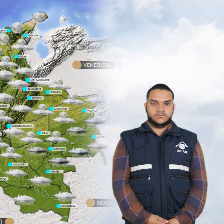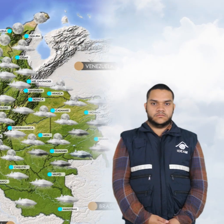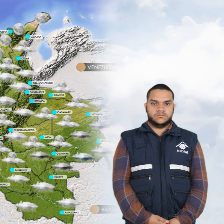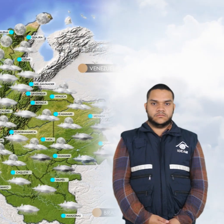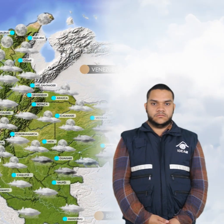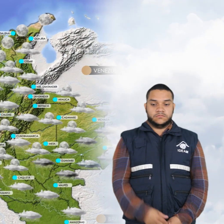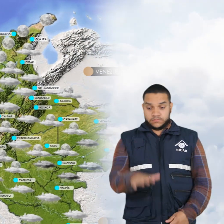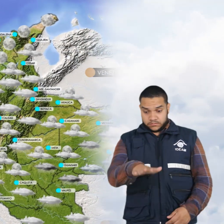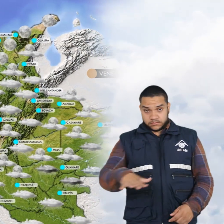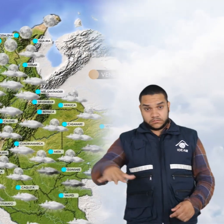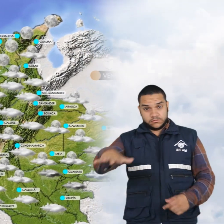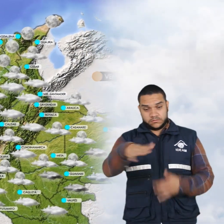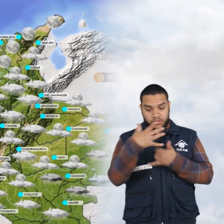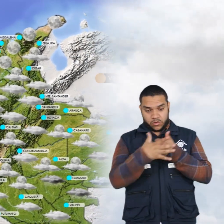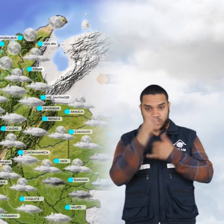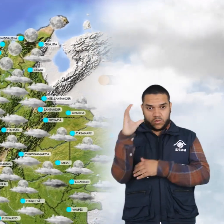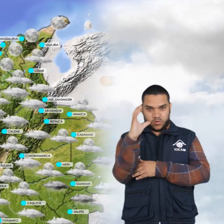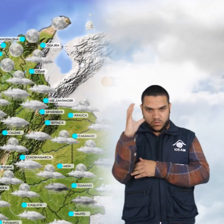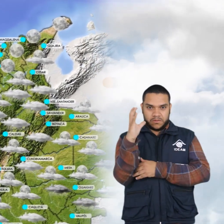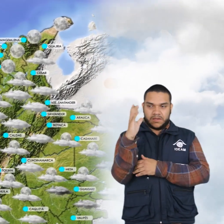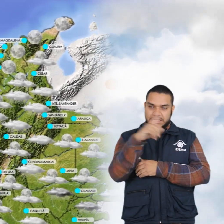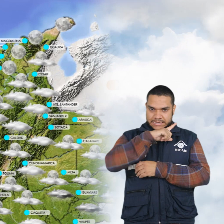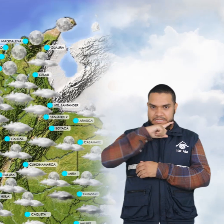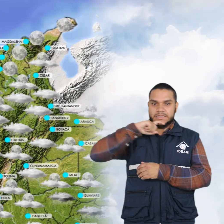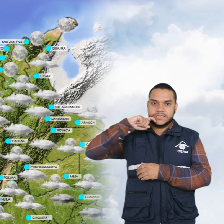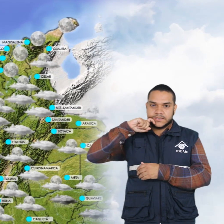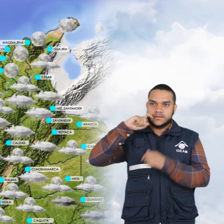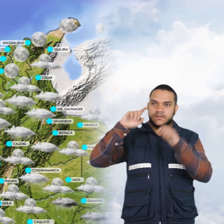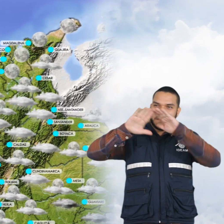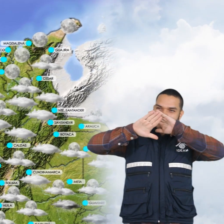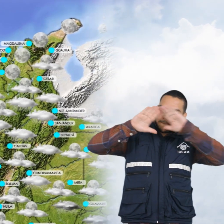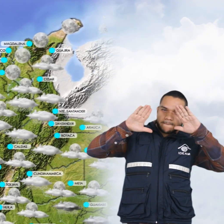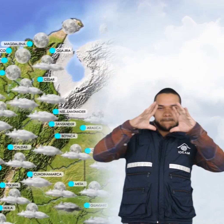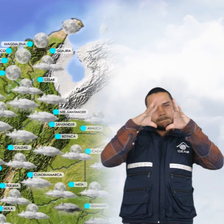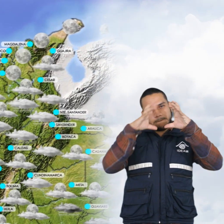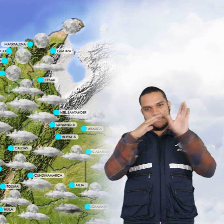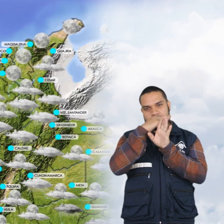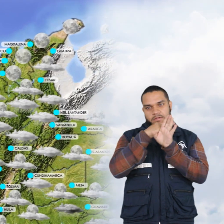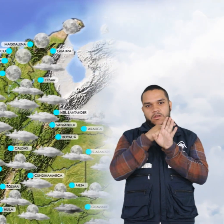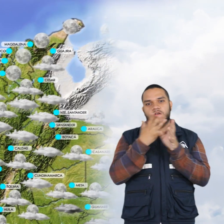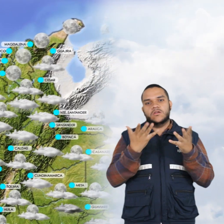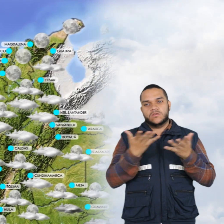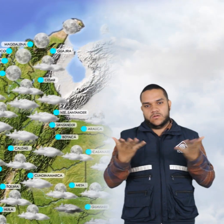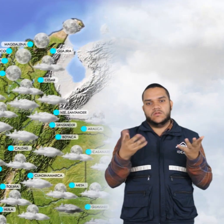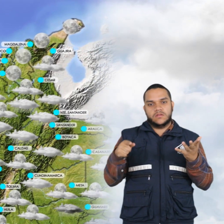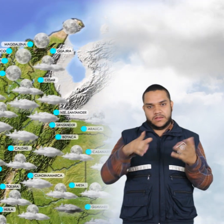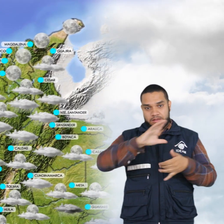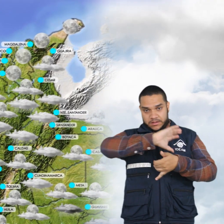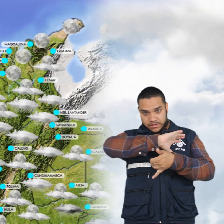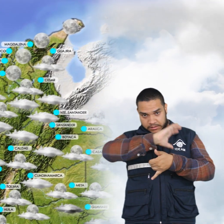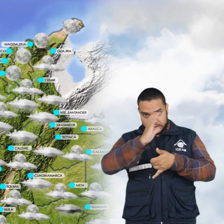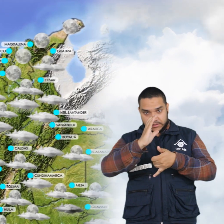En el resto del territorio nacional esperen tiempo seco con cielo entre despejado y parcialmente nublado en amplios sectores de la región